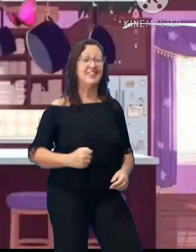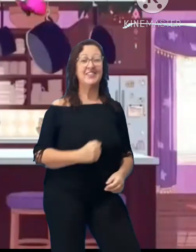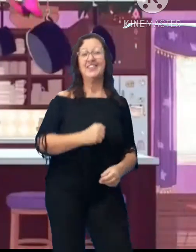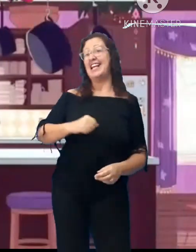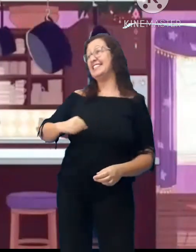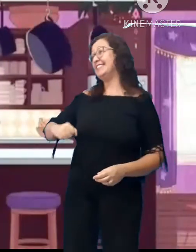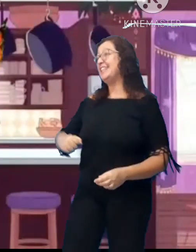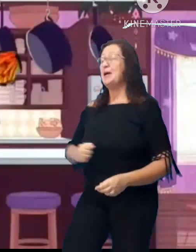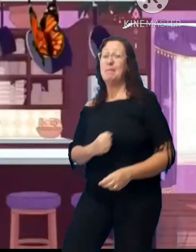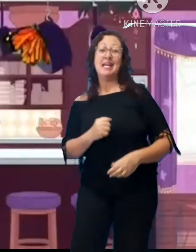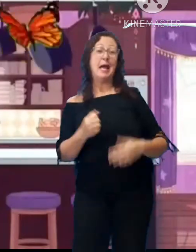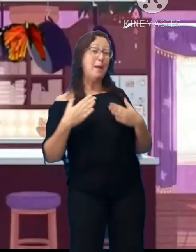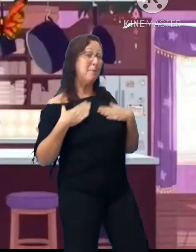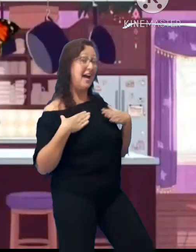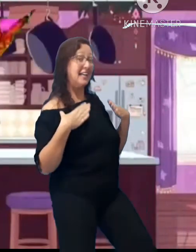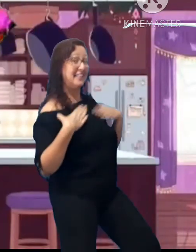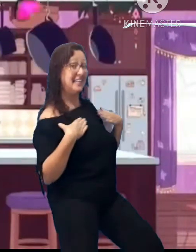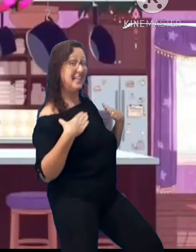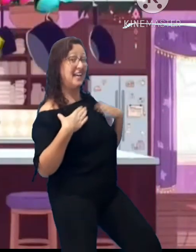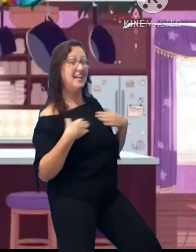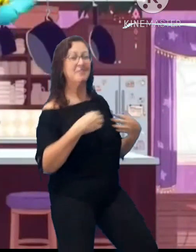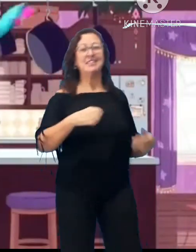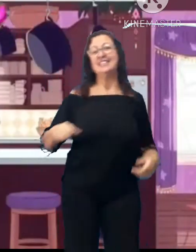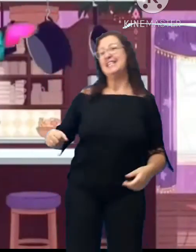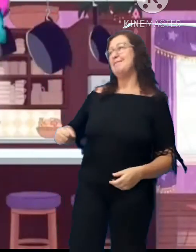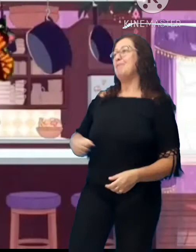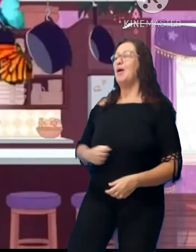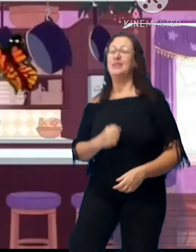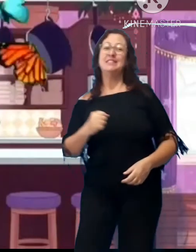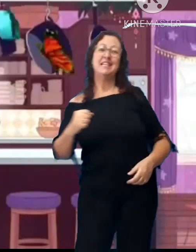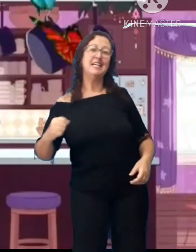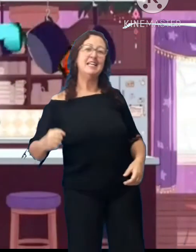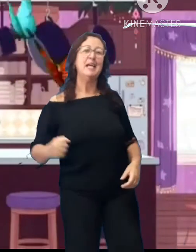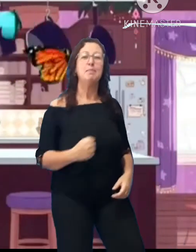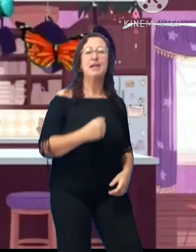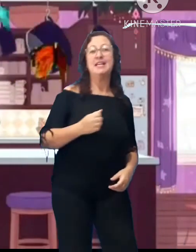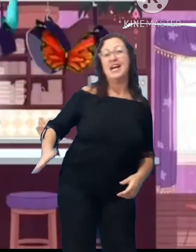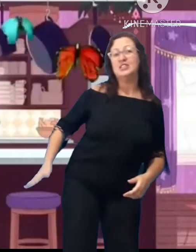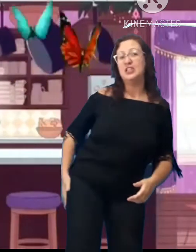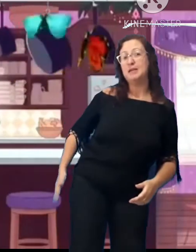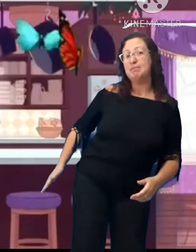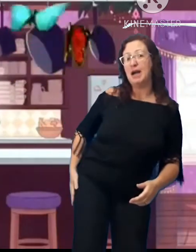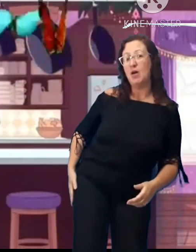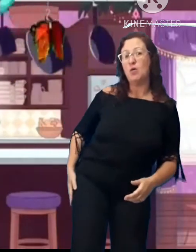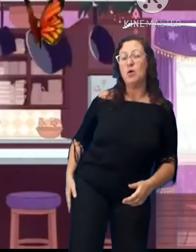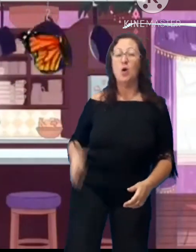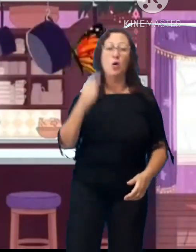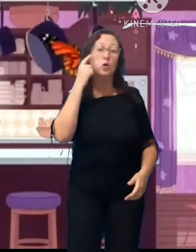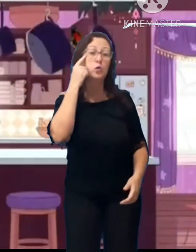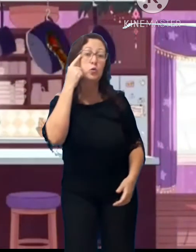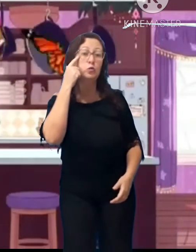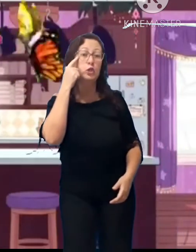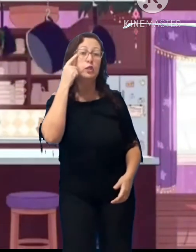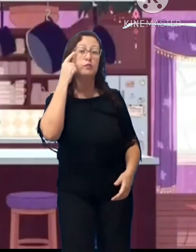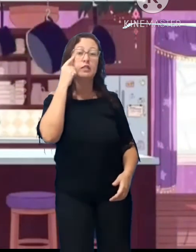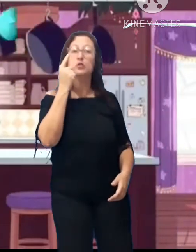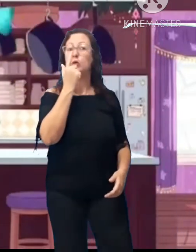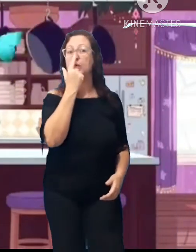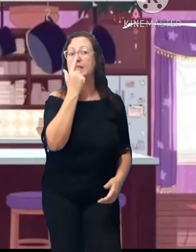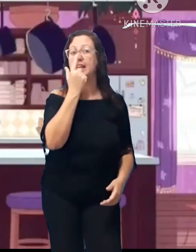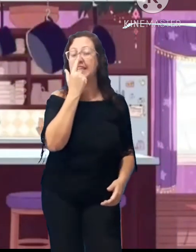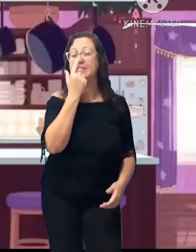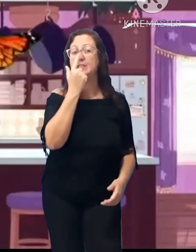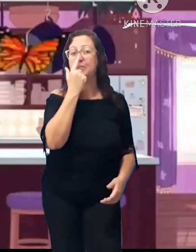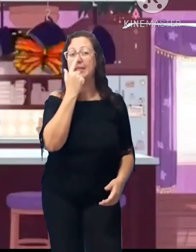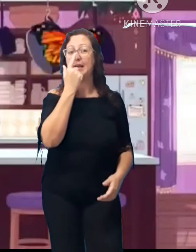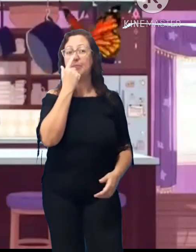Fazendo chocolate para a madrinha. Poti, poti, perna de pau, olho de vidro